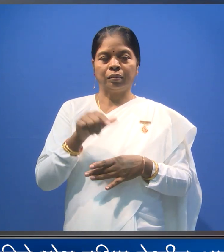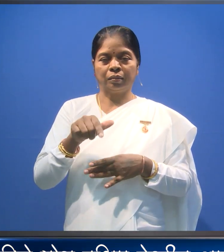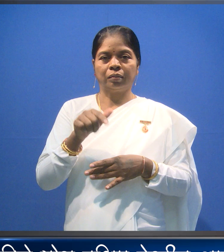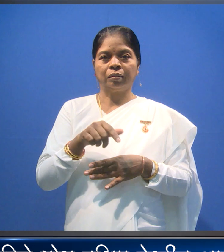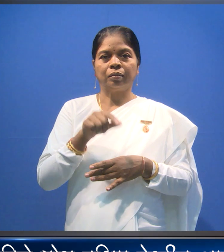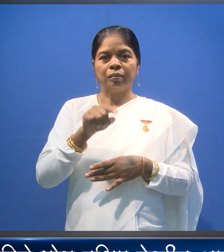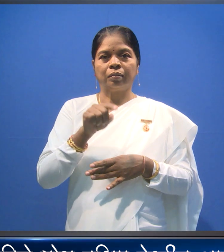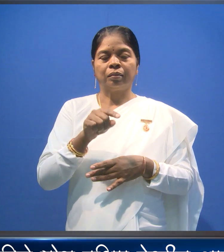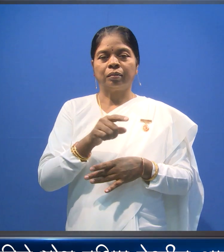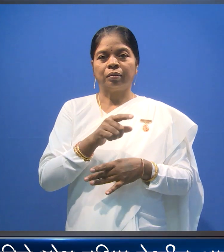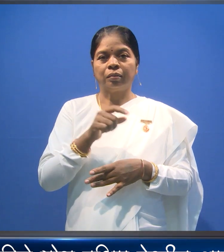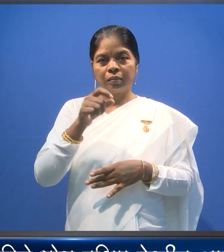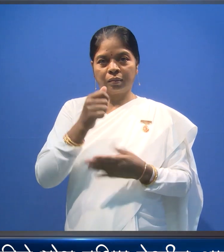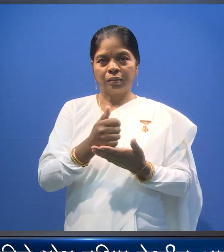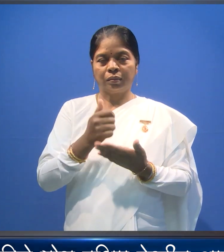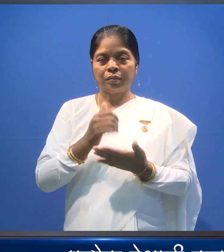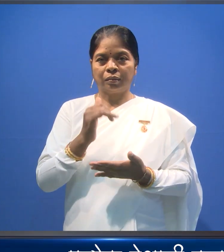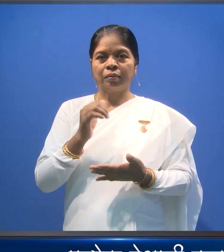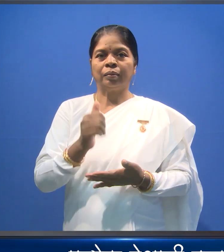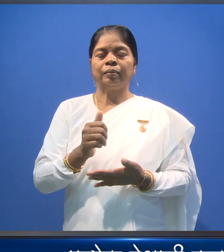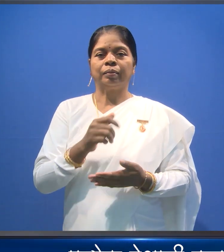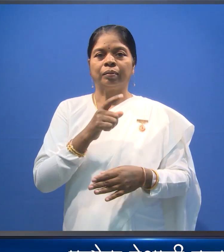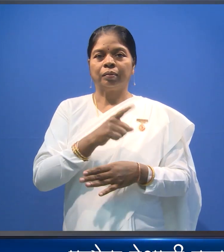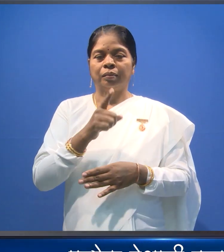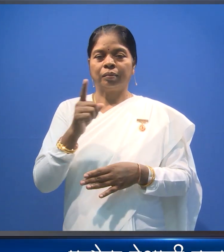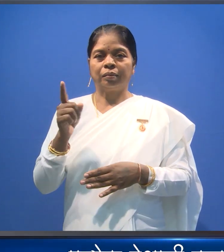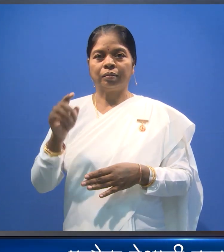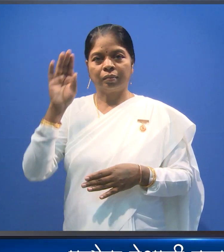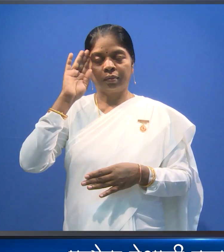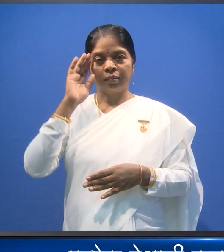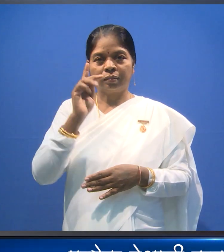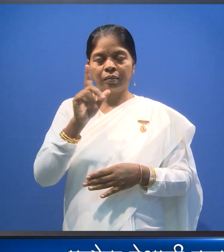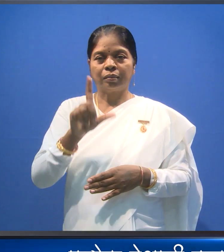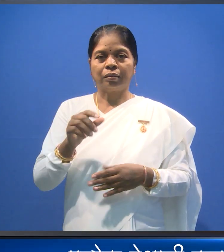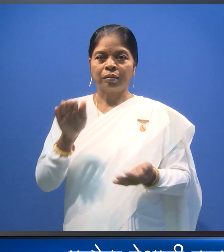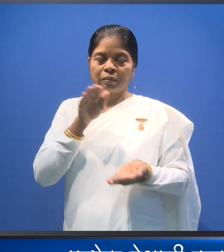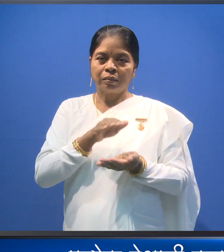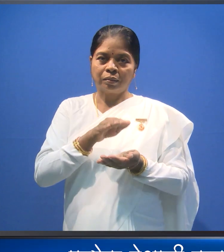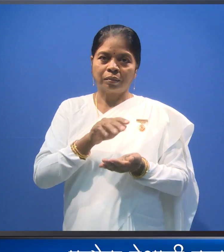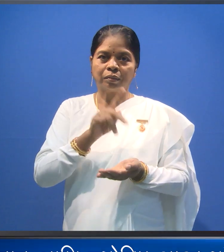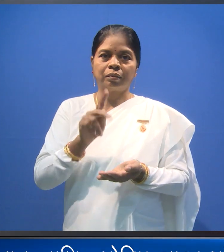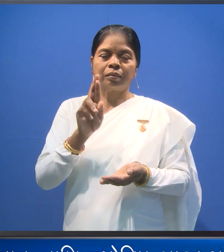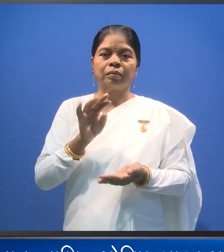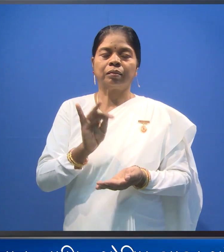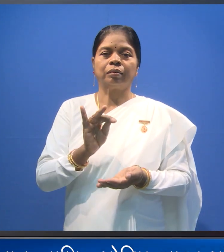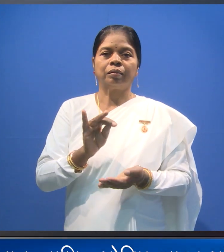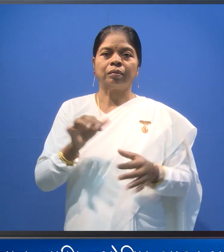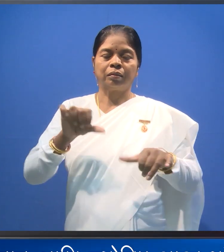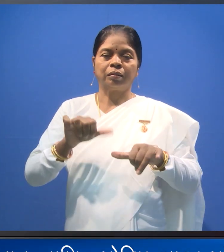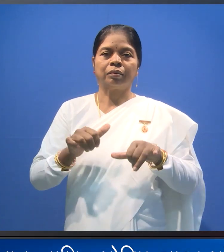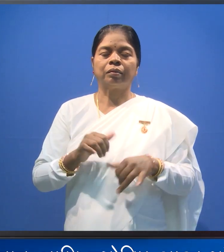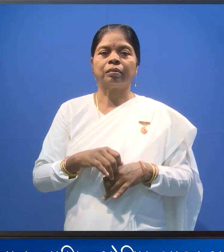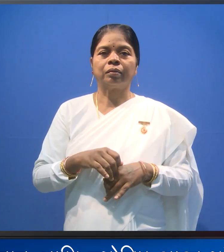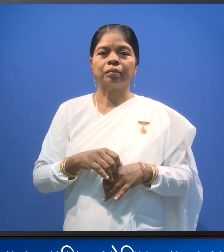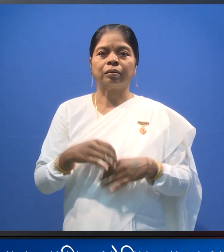आजही तितकेच उपयोगी आहेत. प्रत्येक देशाची कला, साहित्य, पुराण, विज्ञान